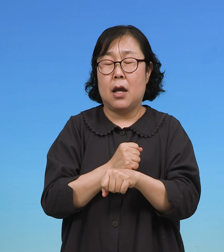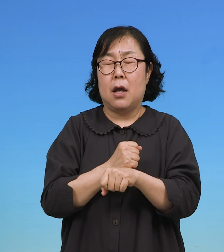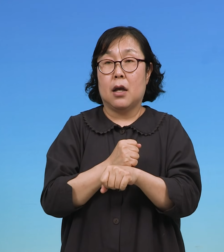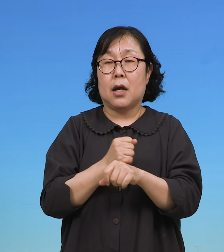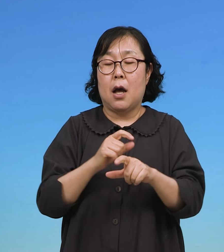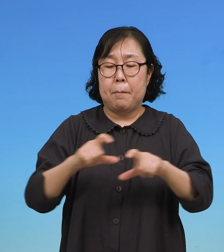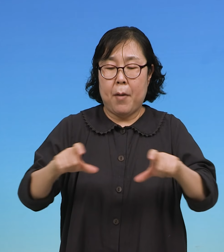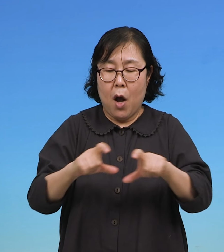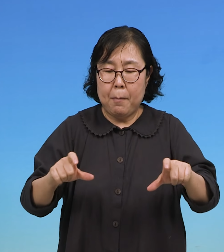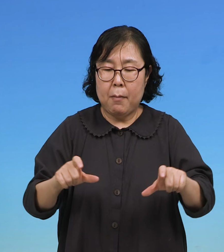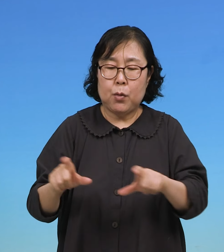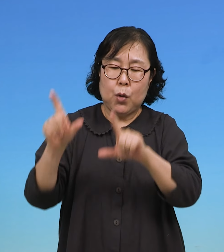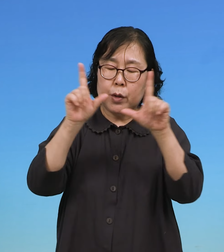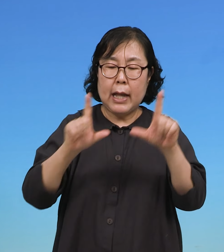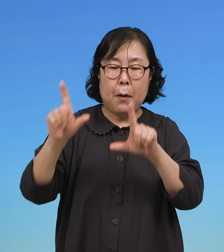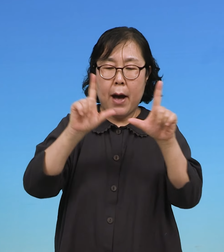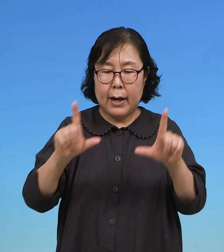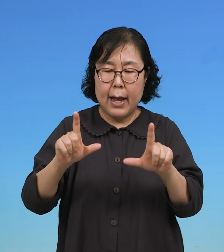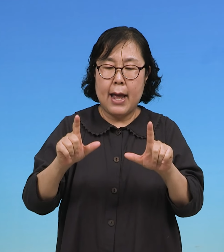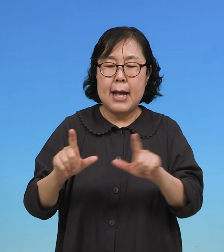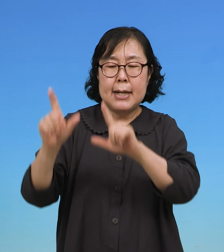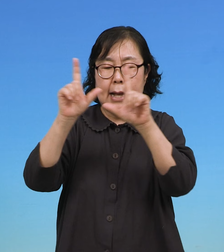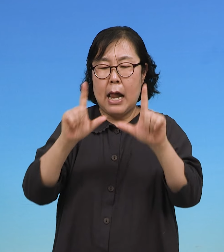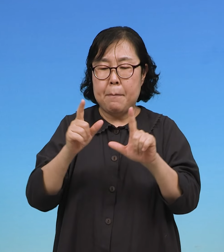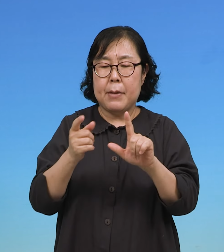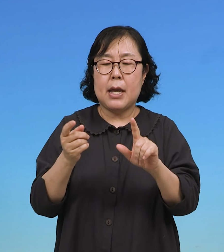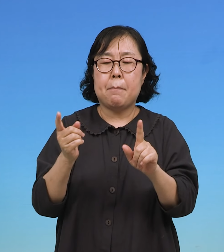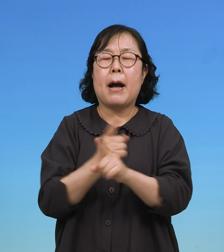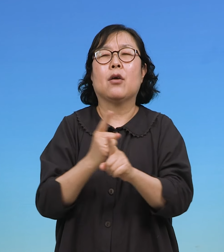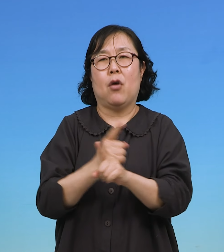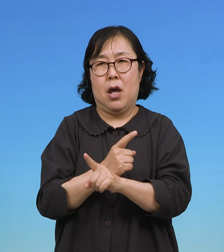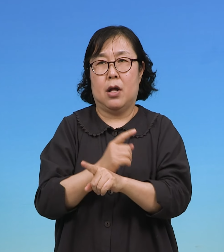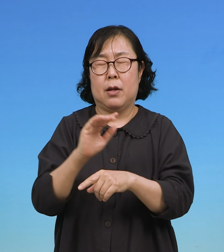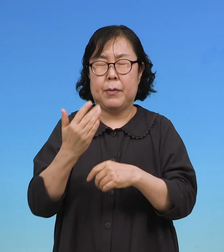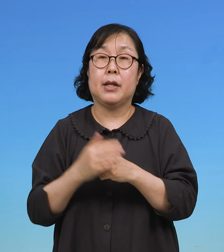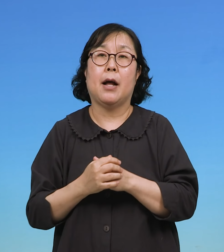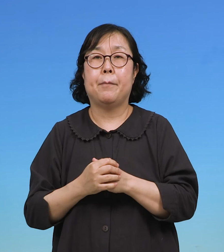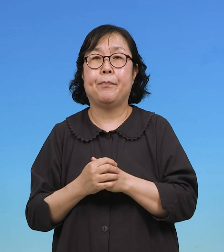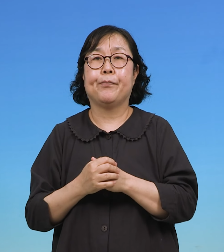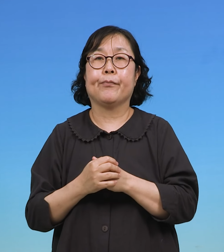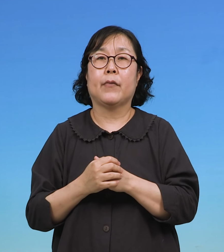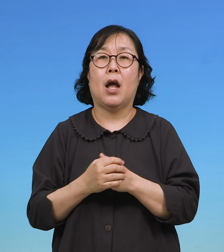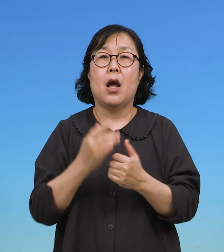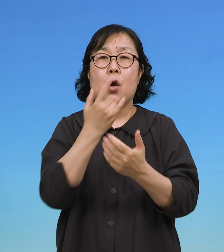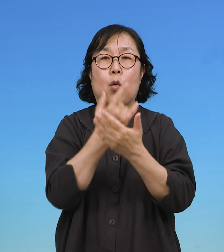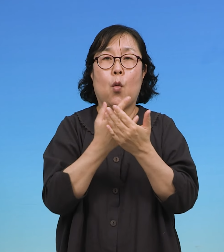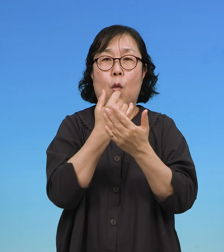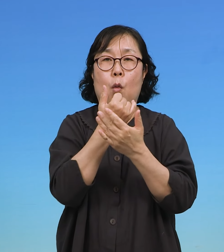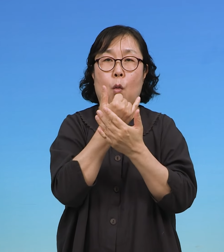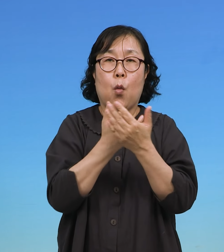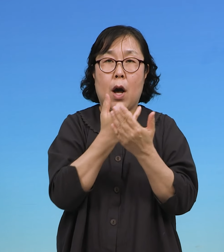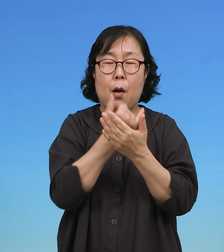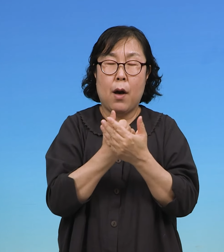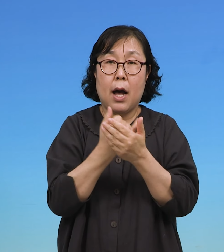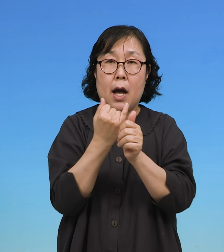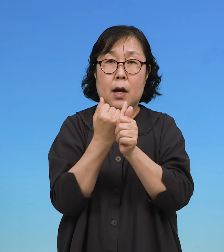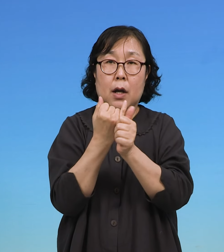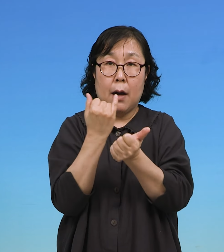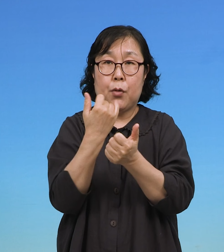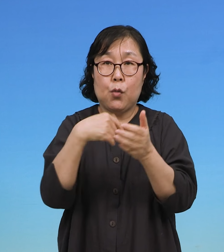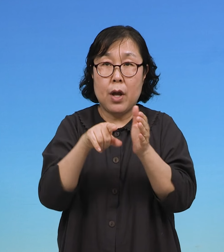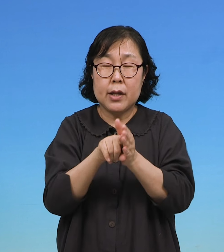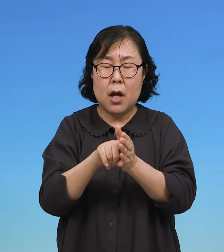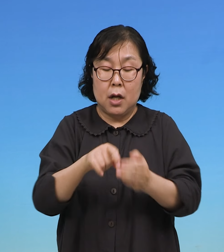성경도 이런 태도를 많이 강조합니다. 신명기 10장 18절 보십시오. 고아와 과부를 위하여 정의를